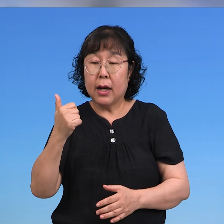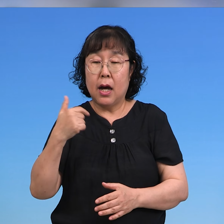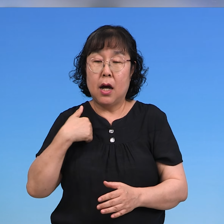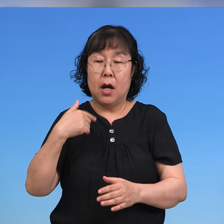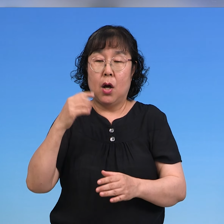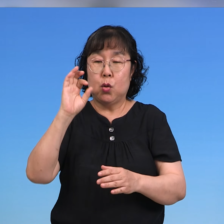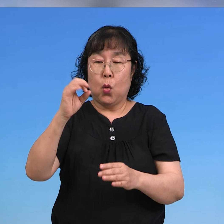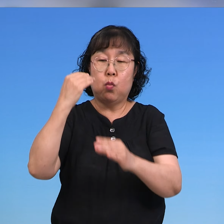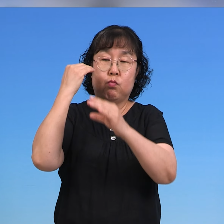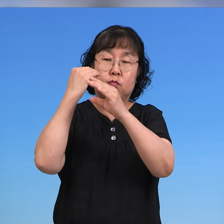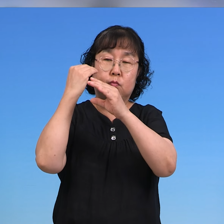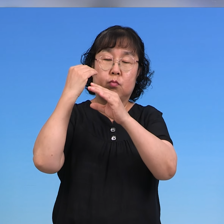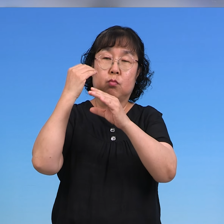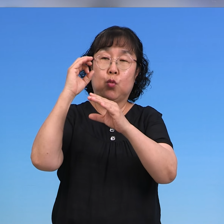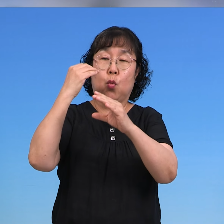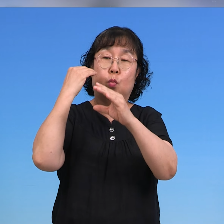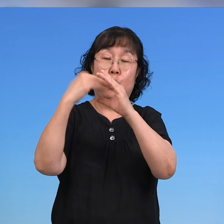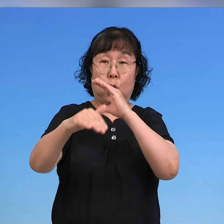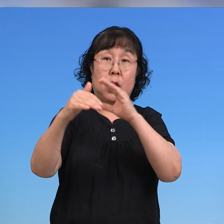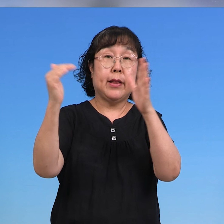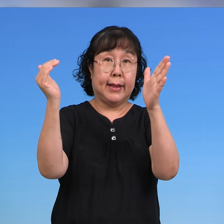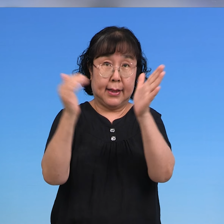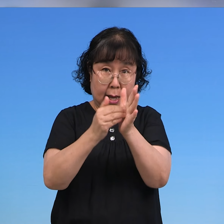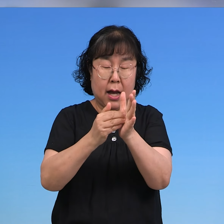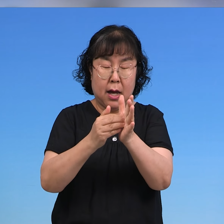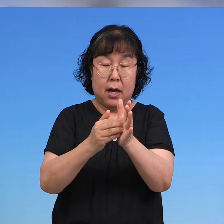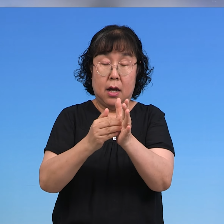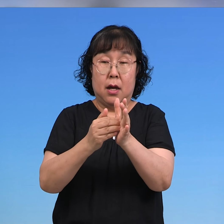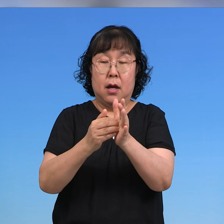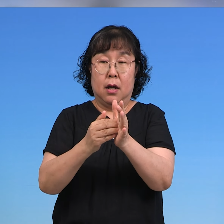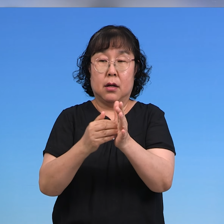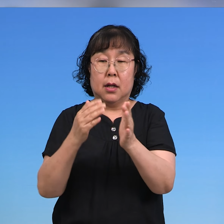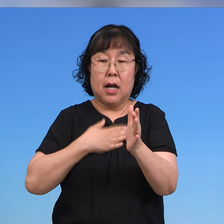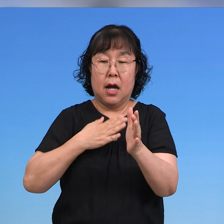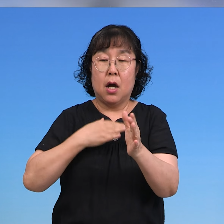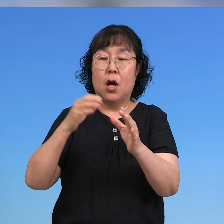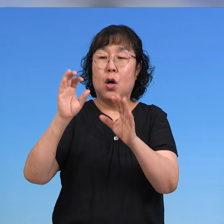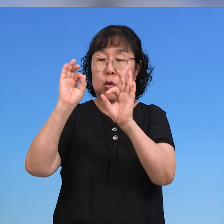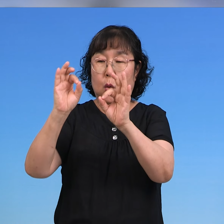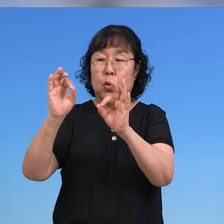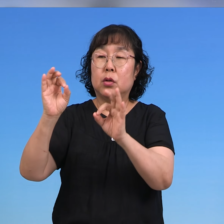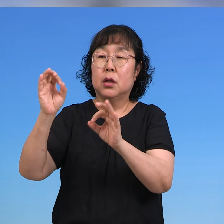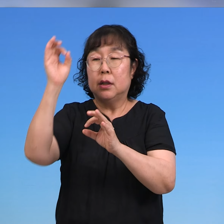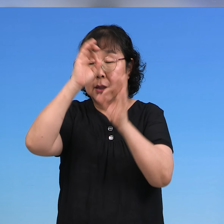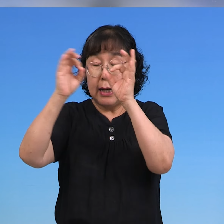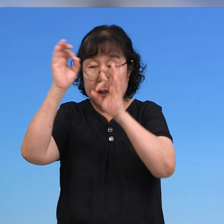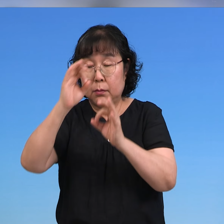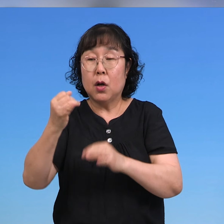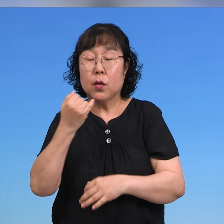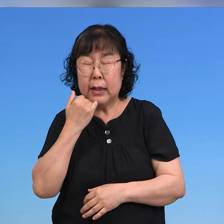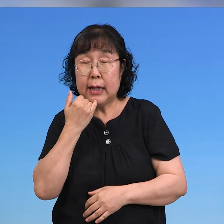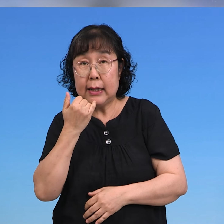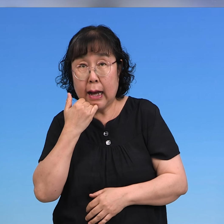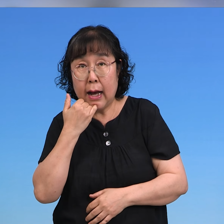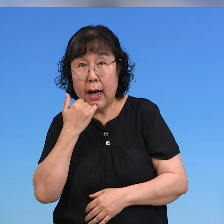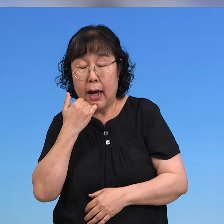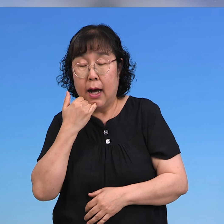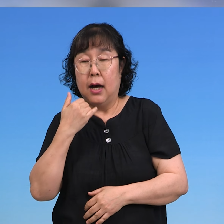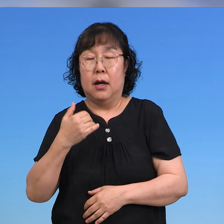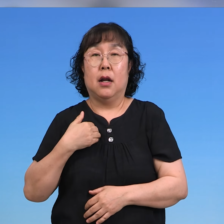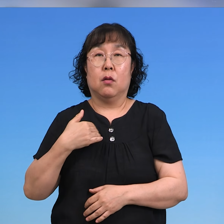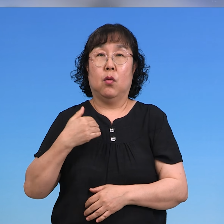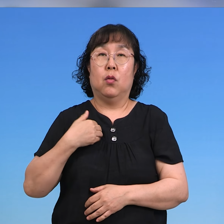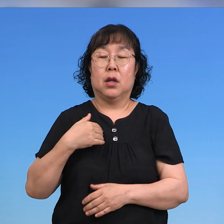분이야. 지금 송금하셨어. 분명히 하셨을 거야. 여러분 누가 영적인 상상력이 삶 속에 작동이